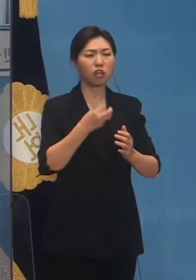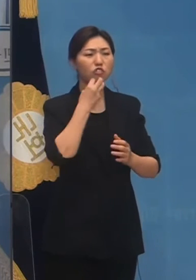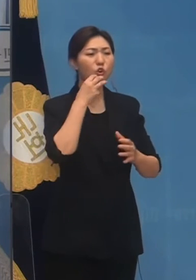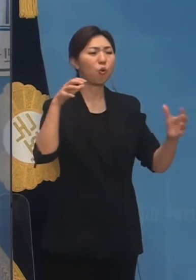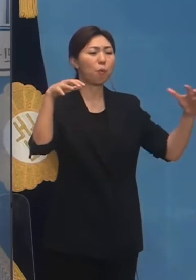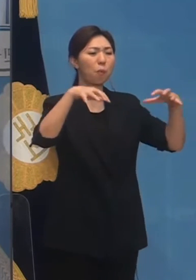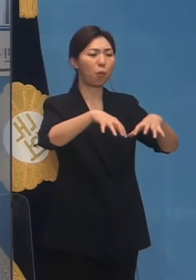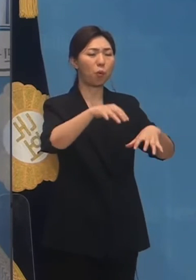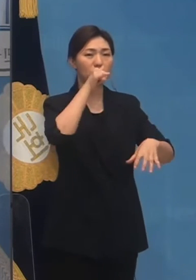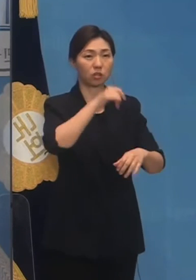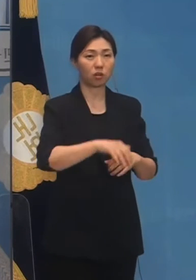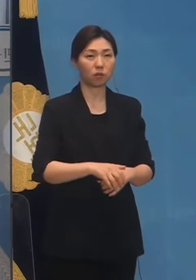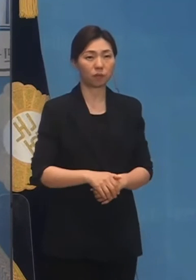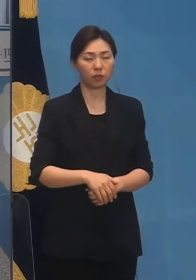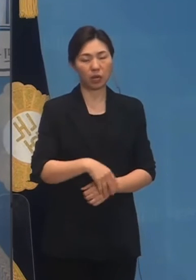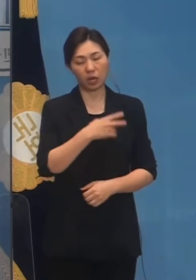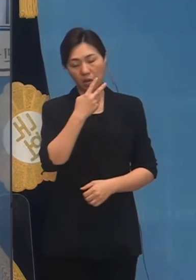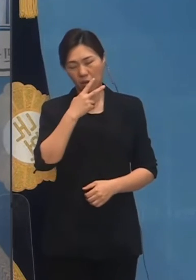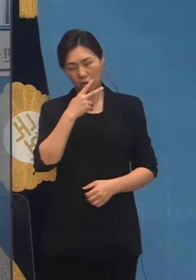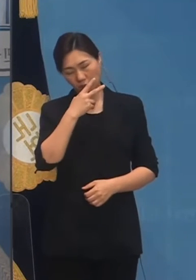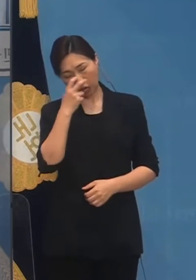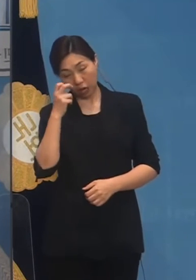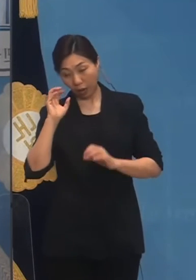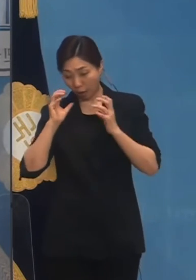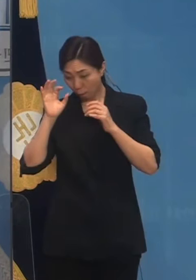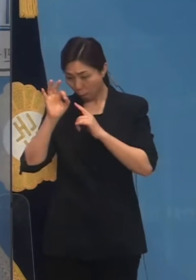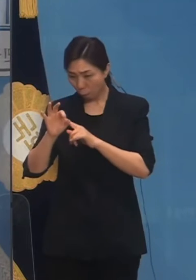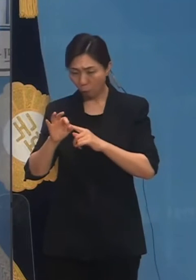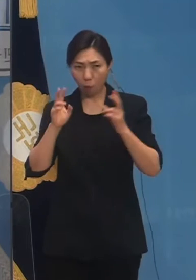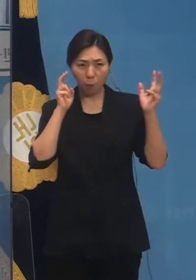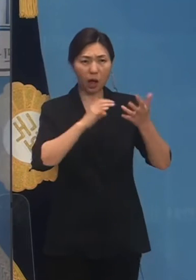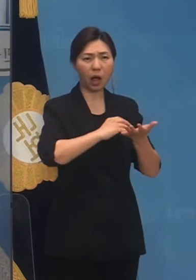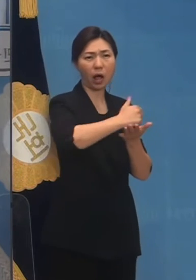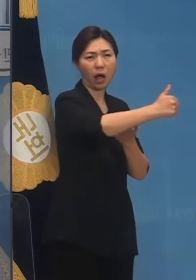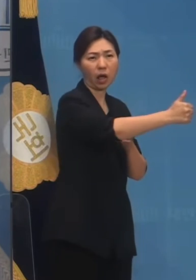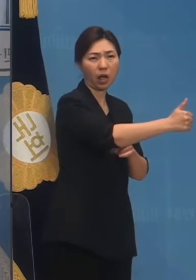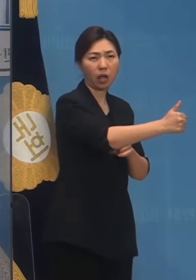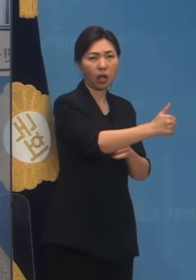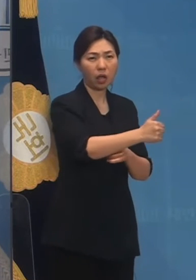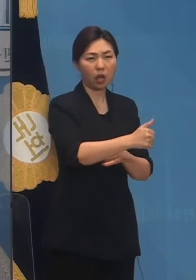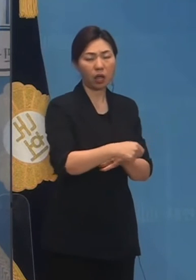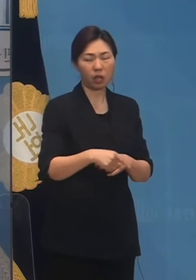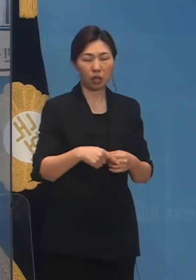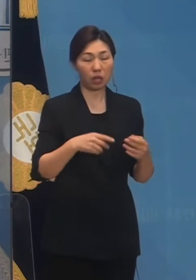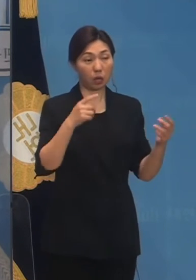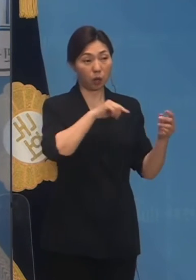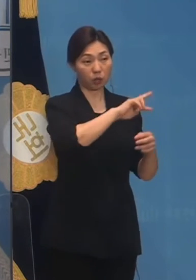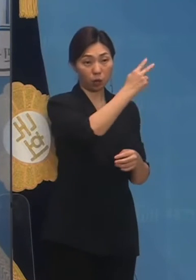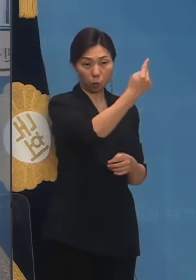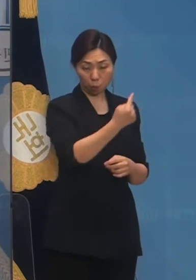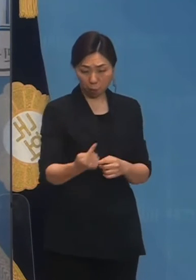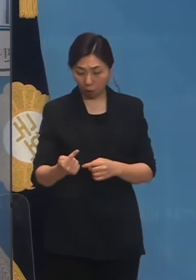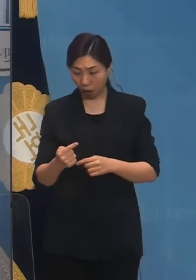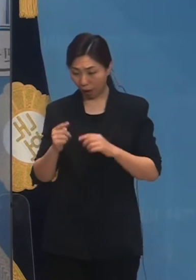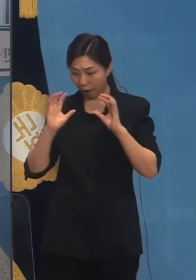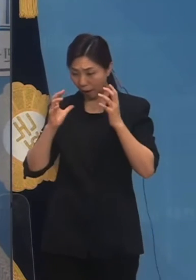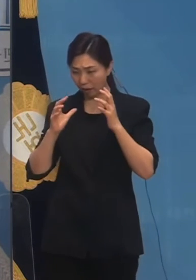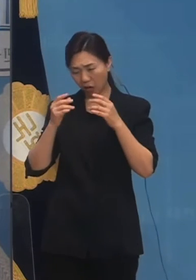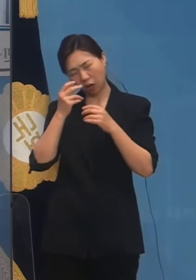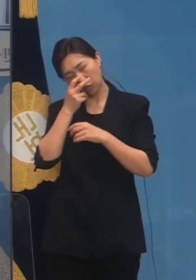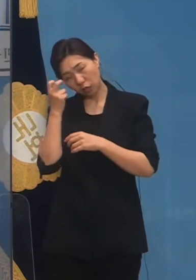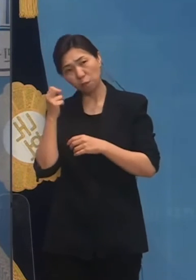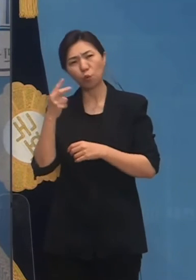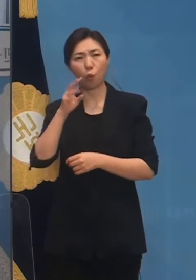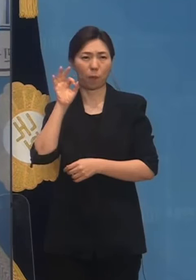새벽 출근하고 또 지친 몸으로 퇴근해서 잠자는 아이 얼굴을 겨우 보고 잠드는데 어떻게 가족과 함께